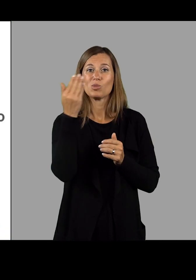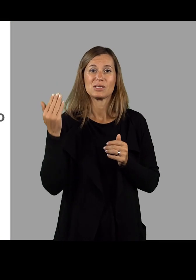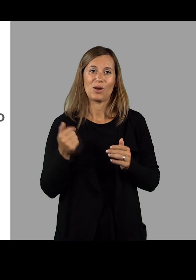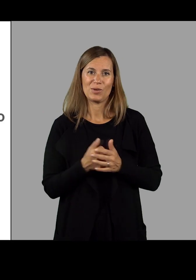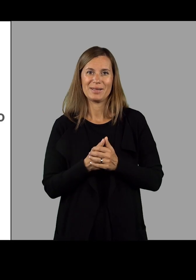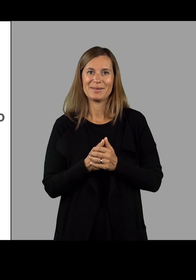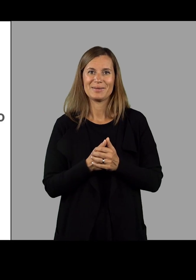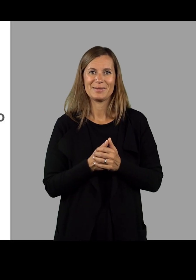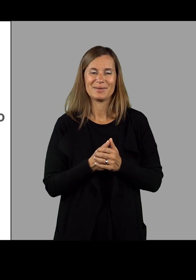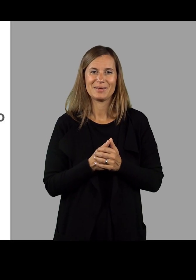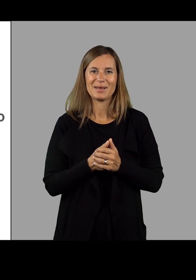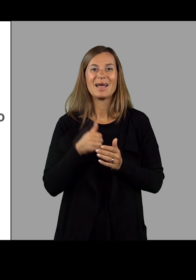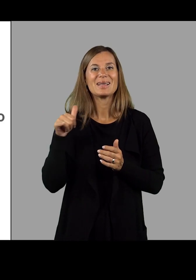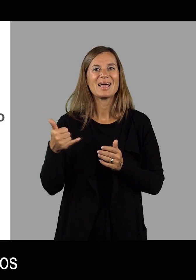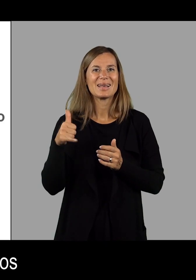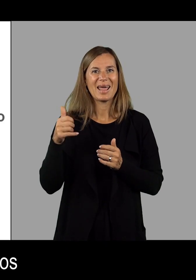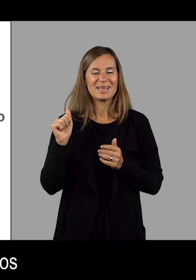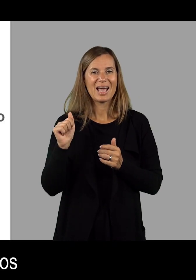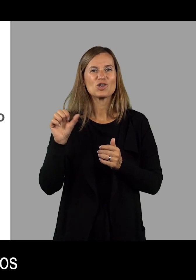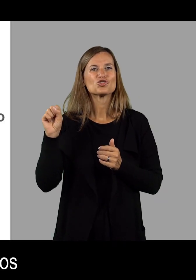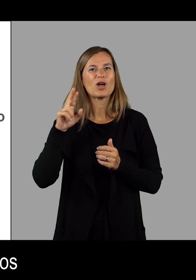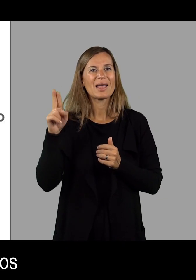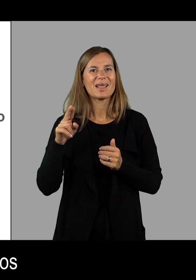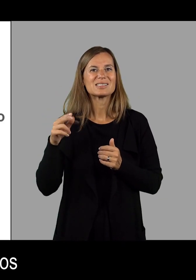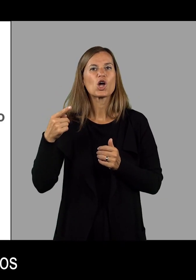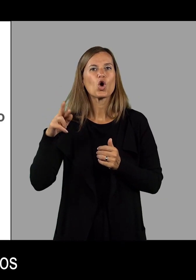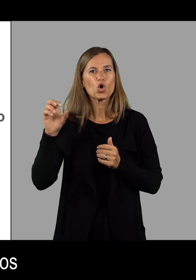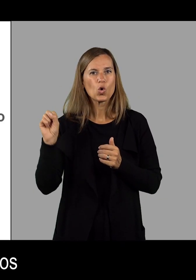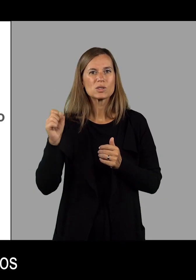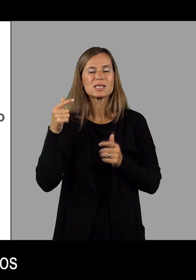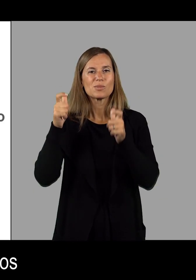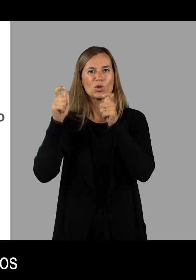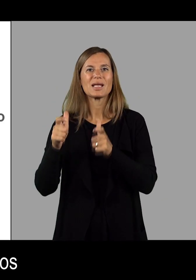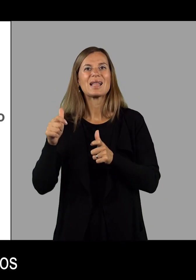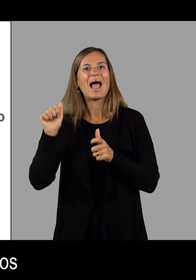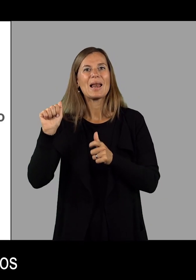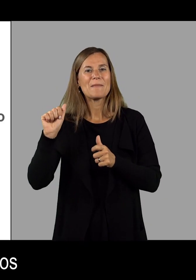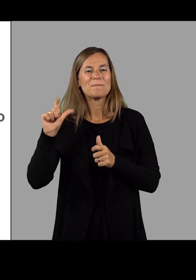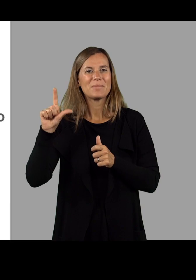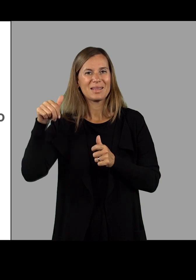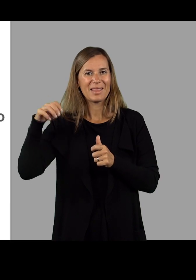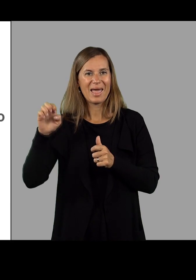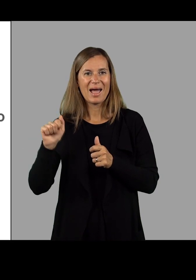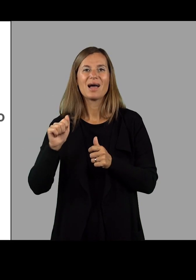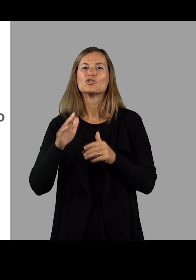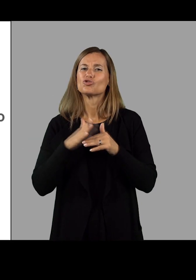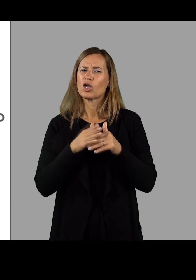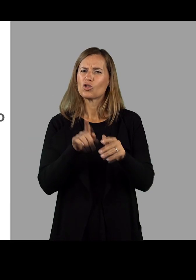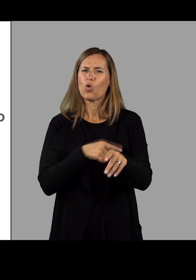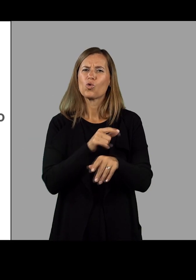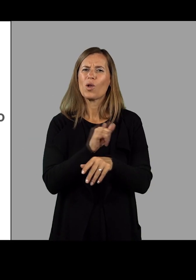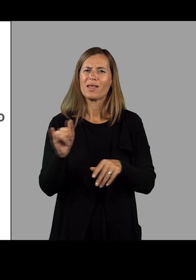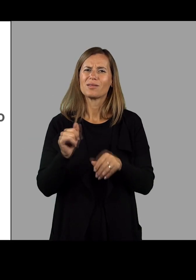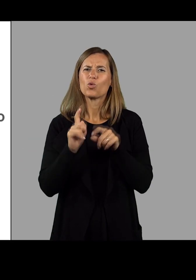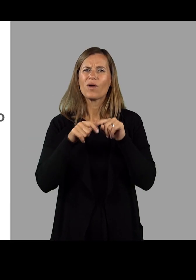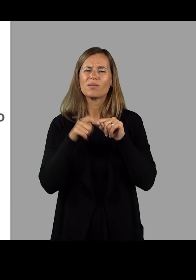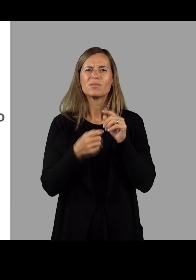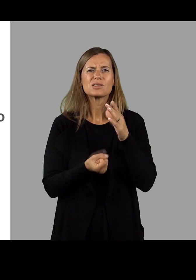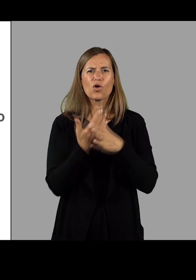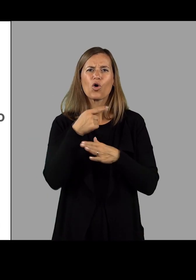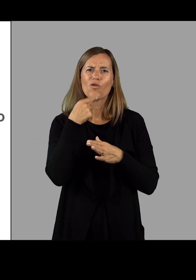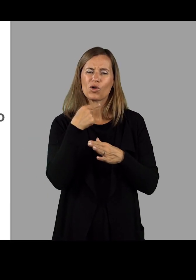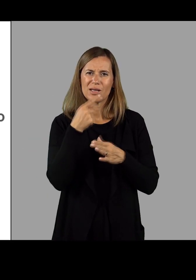Lepo pozdravljeni. Sem Jerneja Žganec-Gros in prihajam iz podjetja Alpineon, kjer se že vrsto let ukvarjamo z razvojem